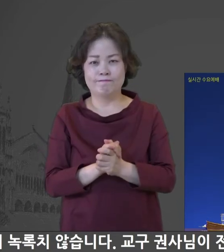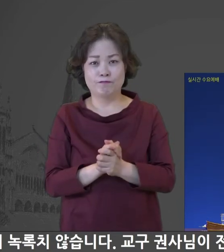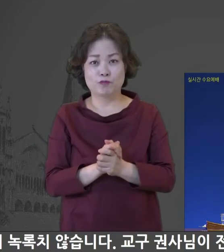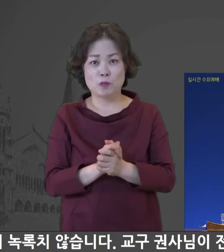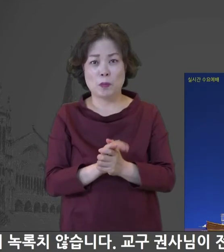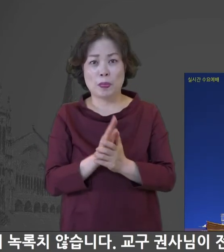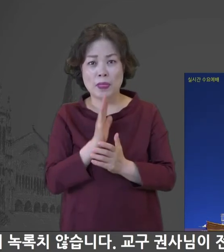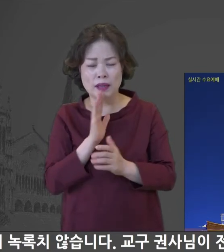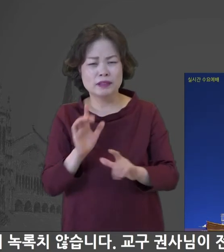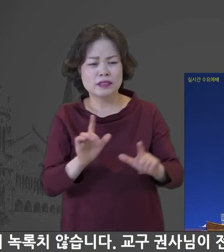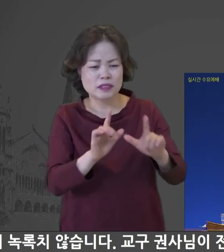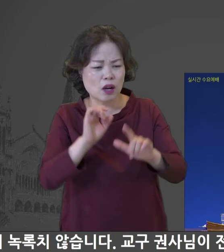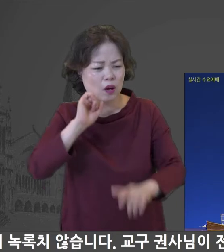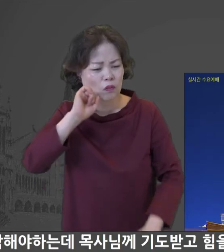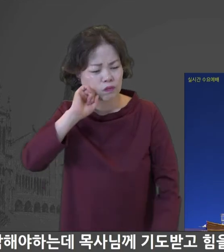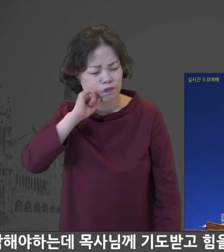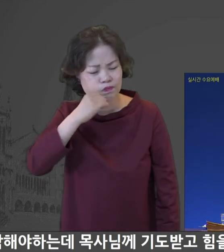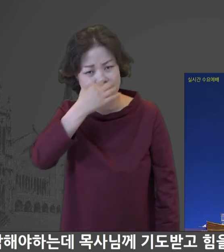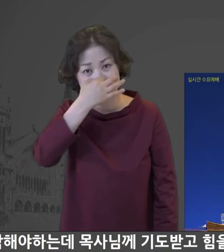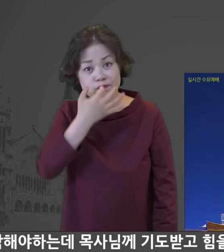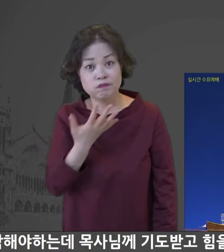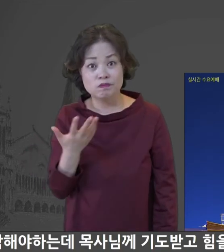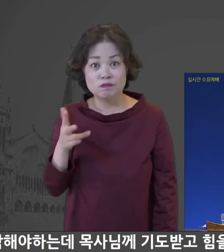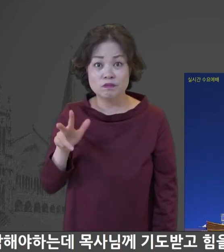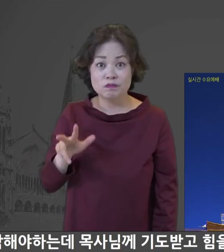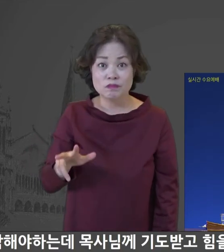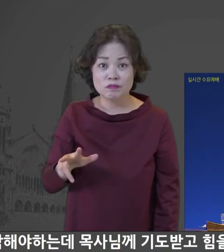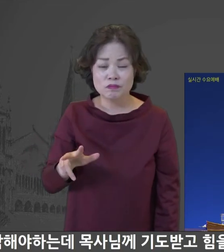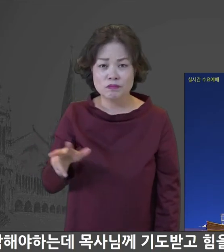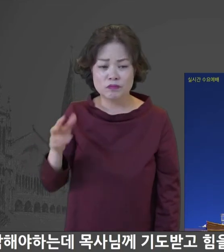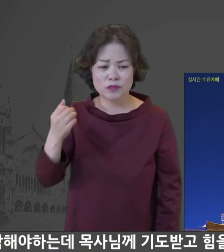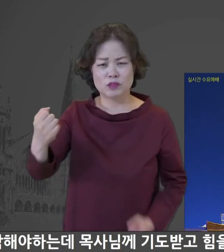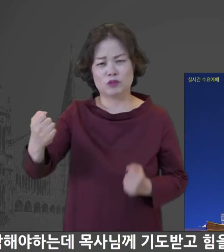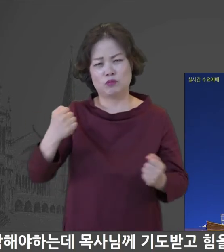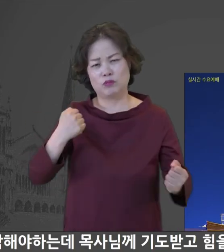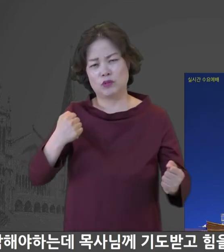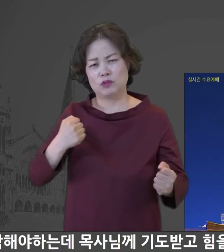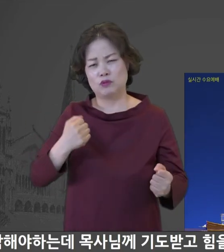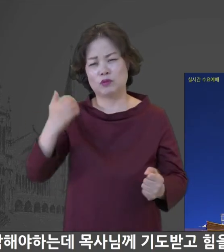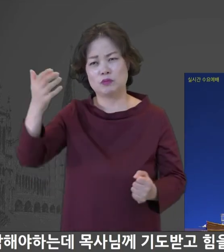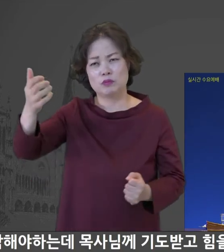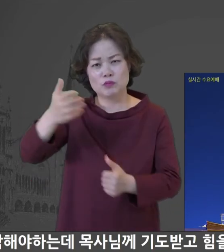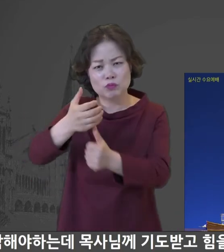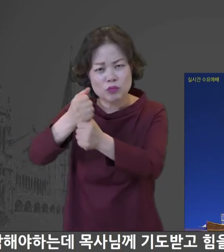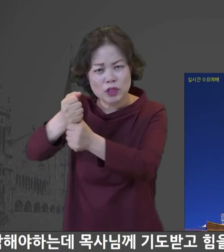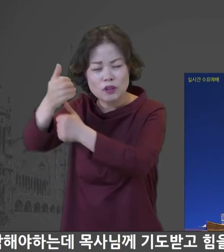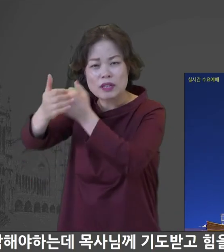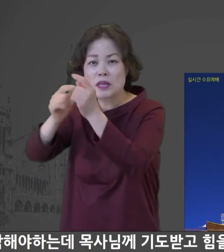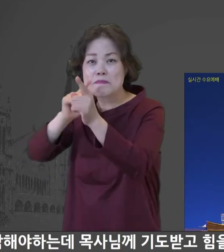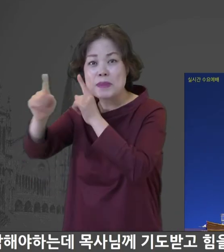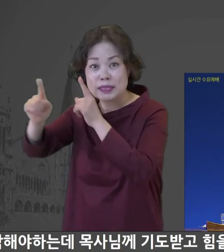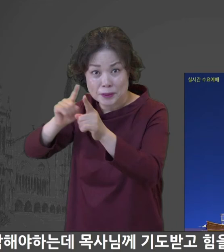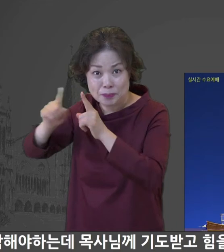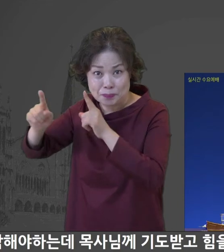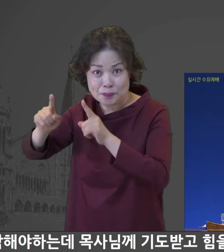이 실제의 삶은 어렵고 힘들지만 그럼에도 우리가 붙들어야 될 것은 바로 하나님의 말씀이지요.